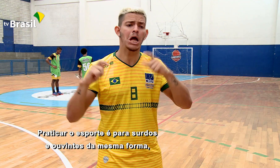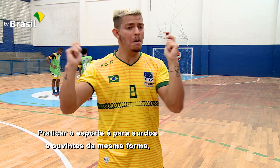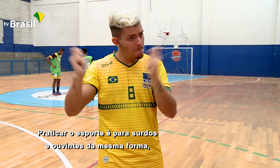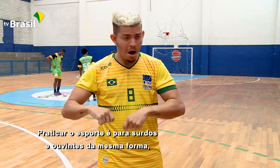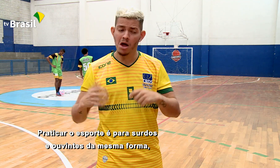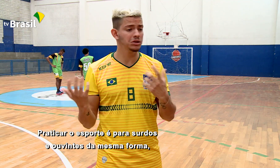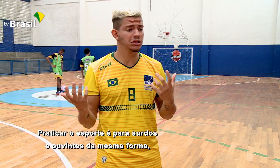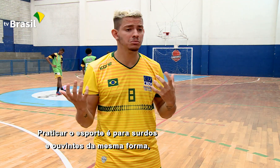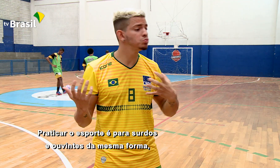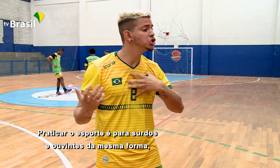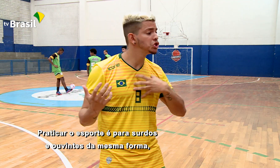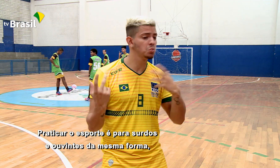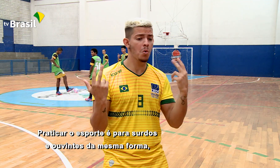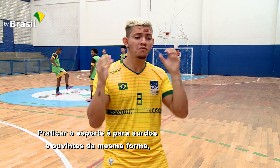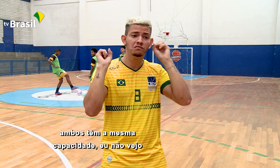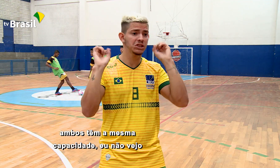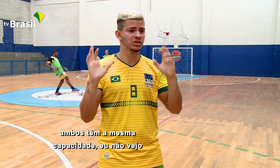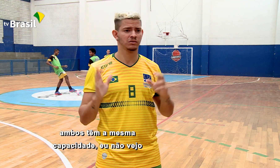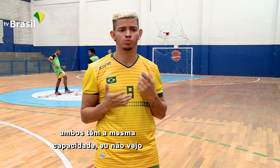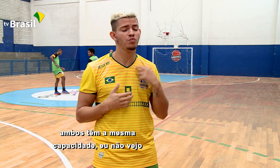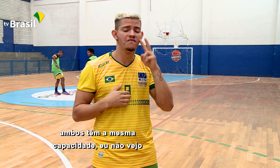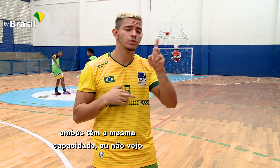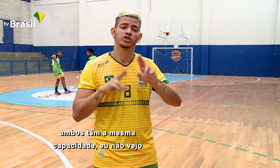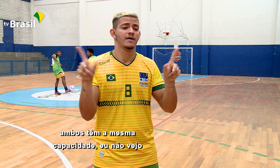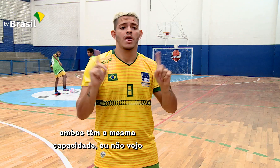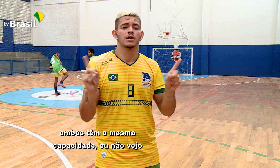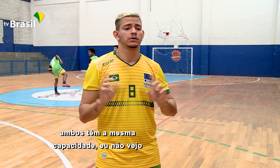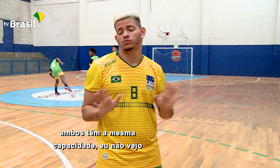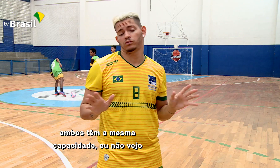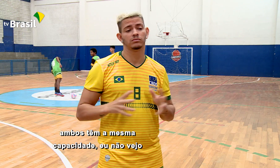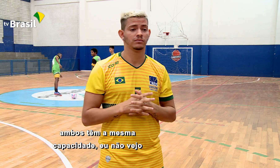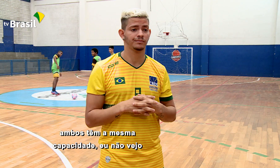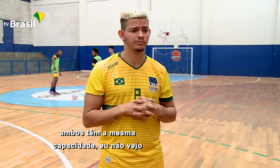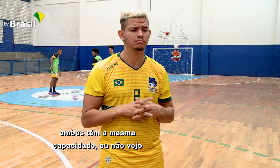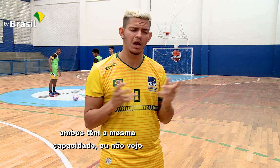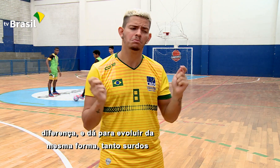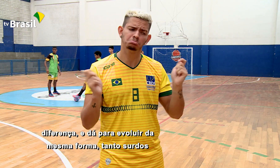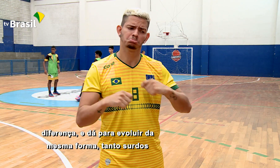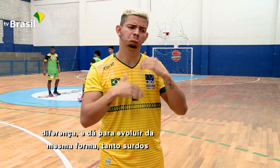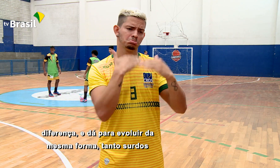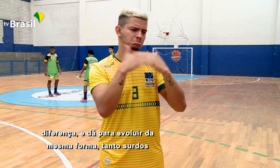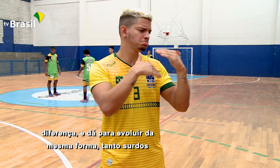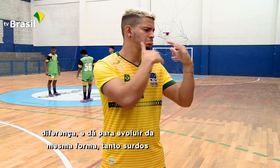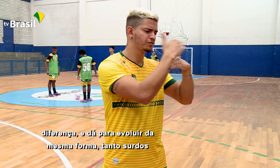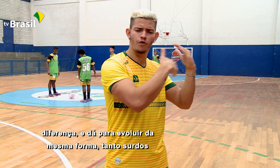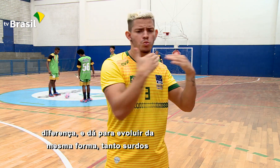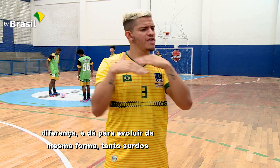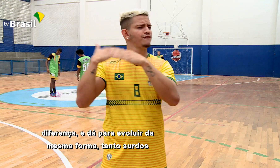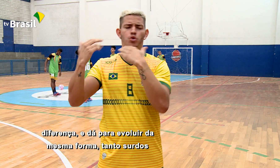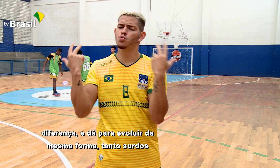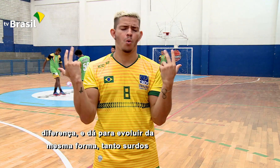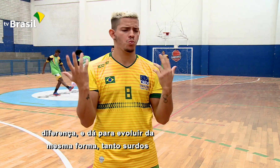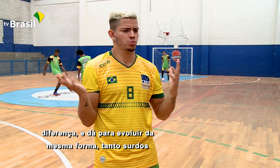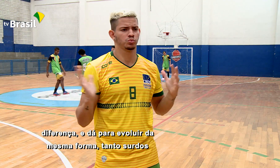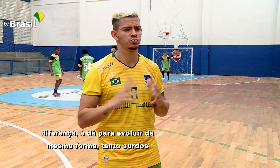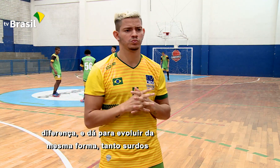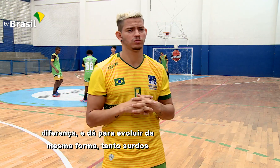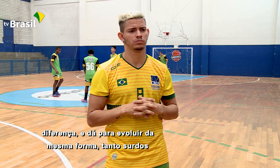e ouvintes da mesma forma. Ambos têm a mesma capacidade, eu não vejo diferença. E dá para evoluir da mesma